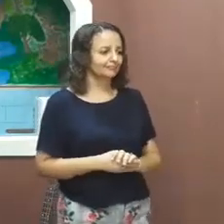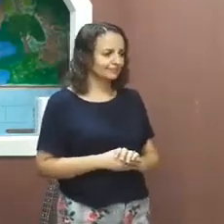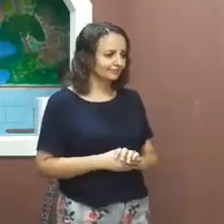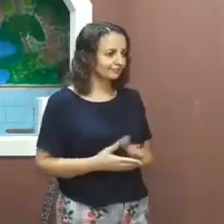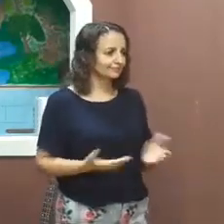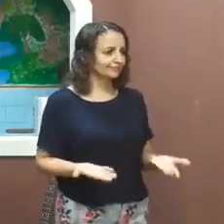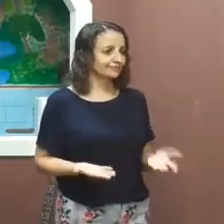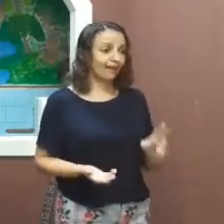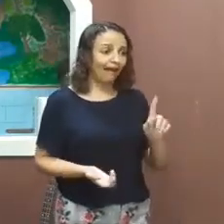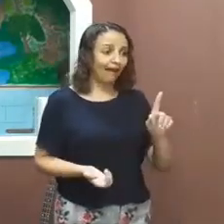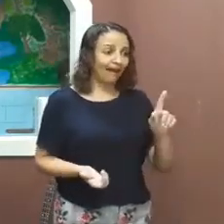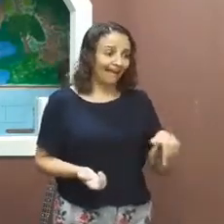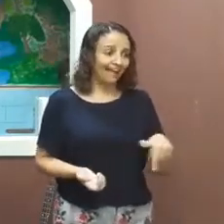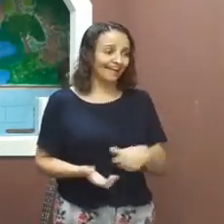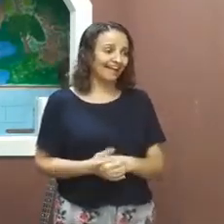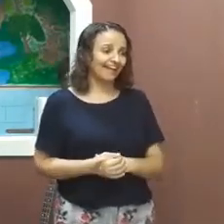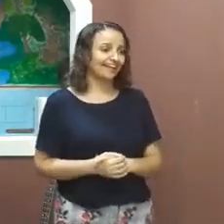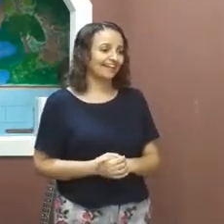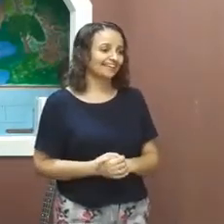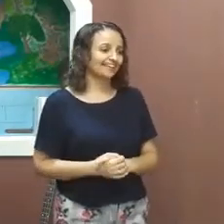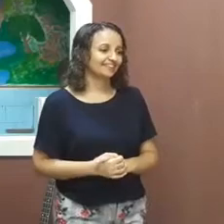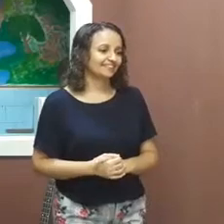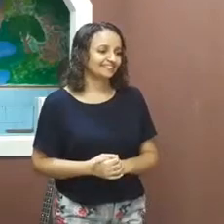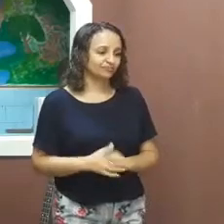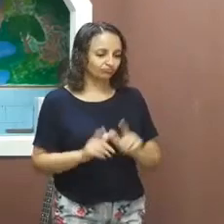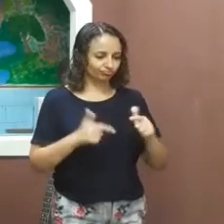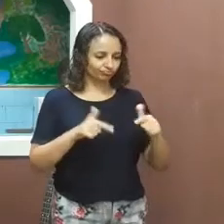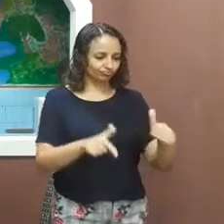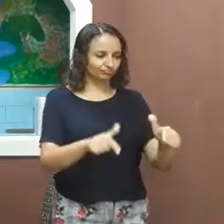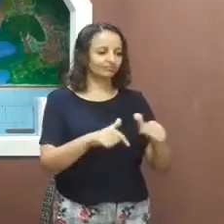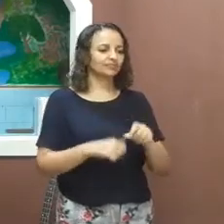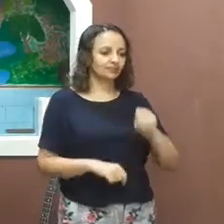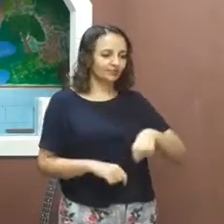Tudo que é mesmo. Funciona.